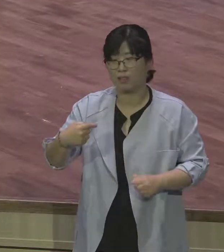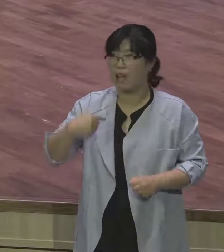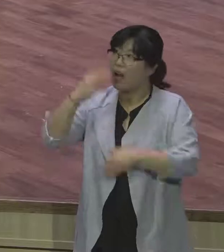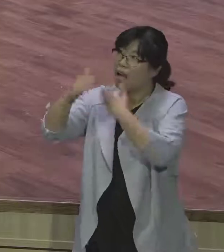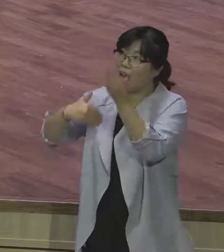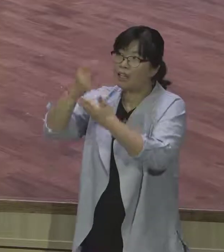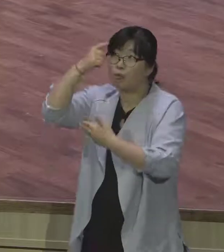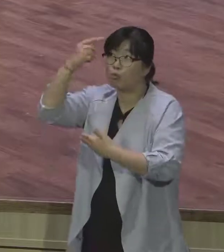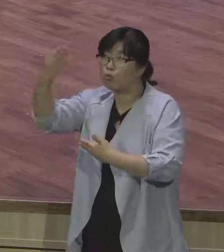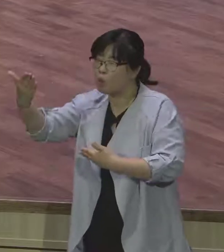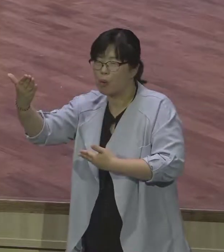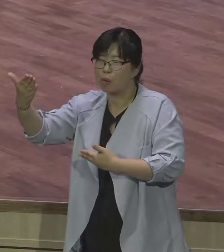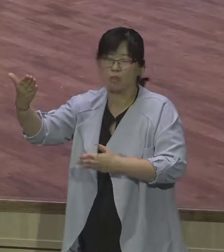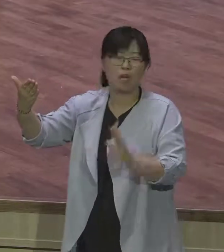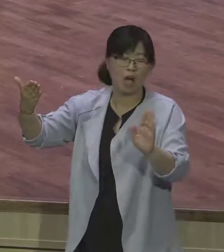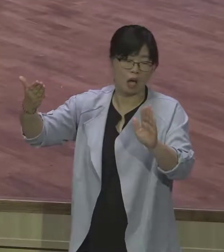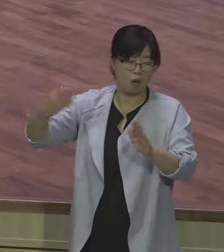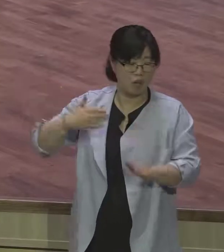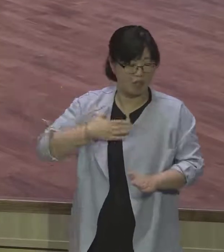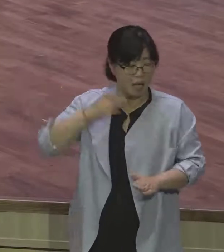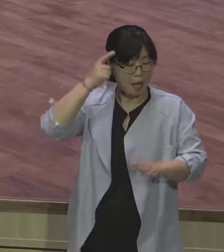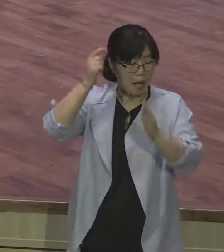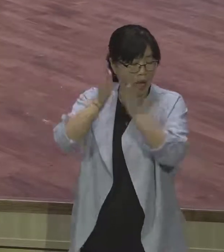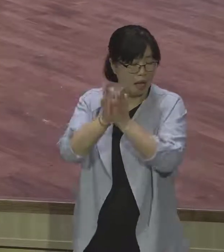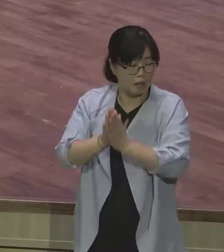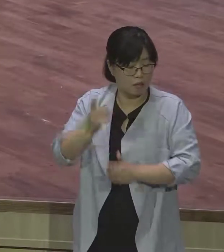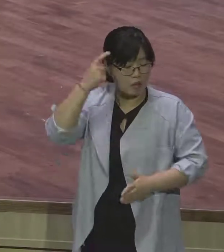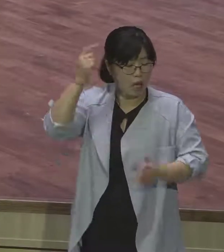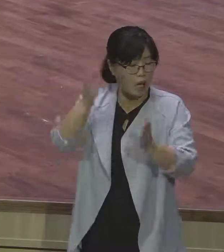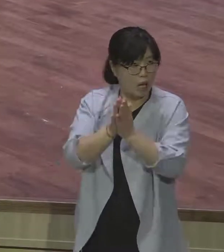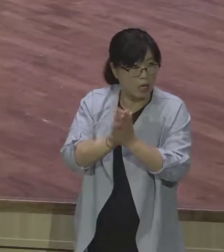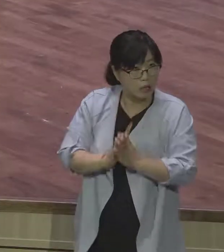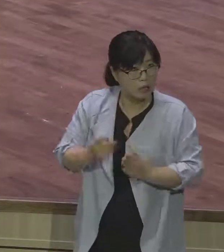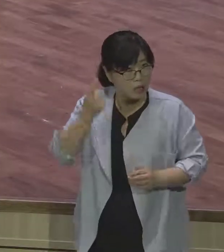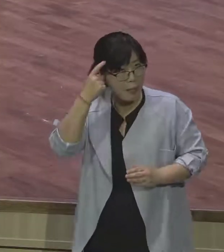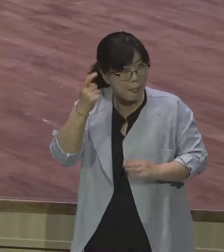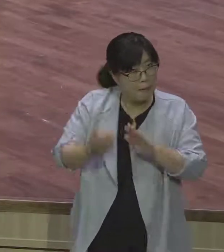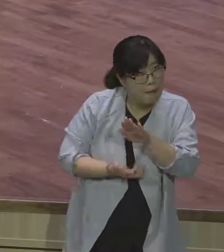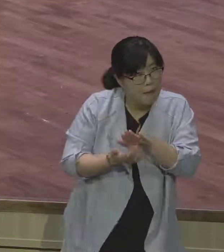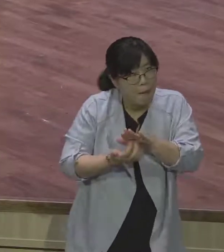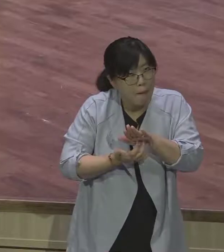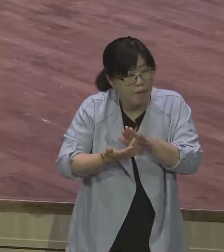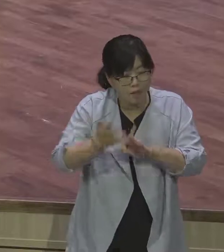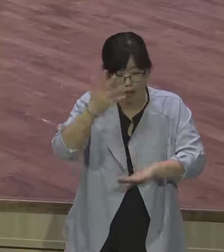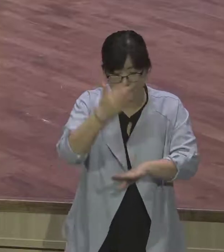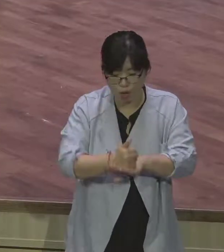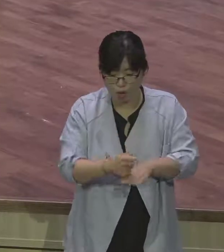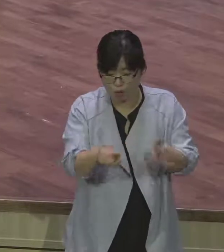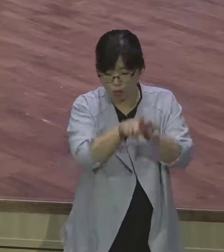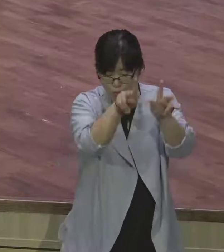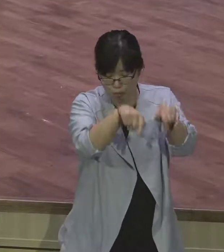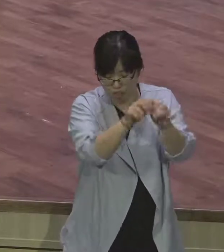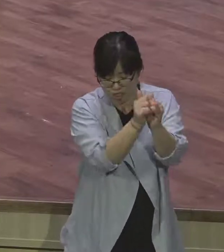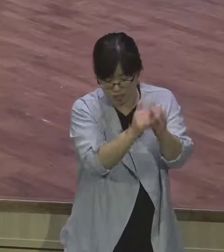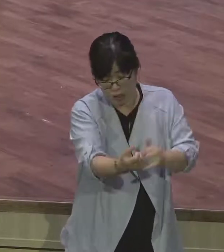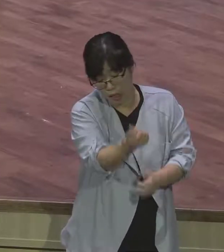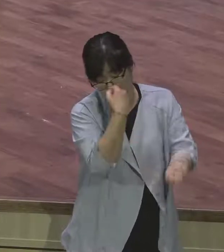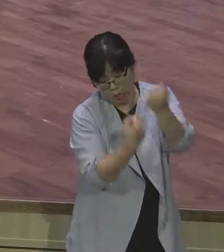당합니다. 이래 당하고 저래 당하고 그러게 생생을 열심히 이랬는데